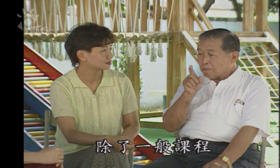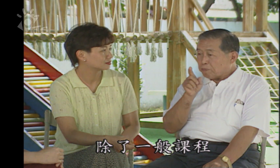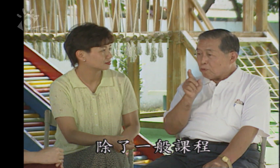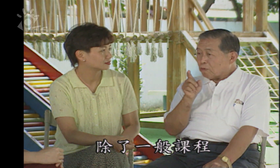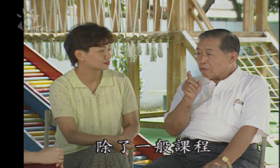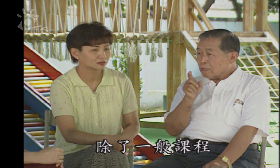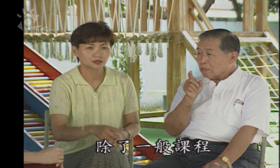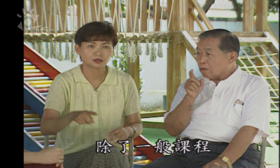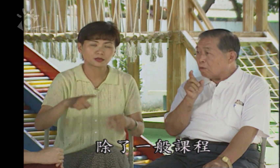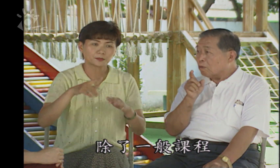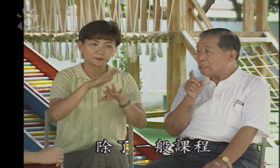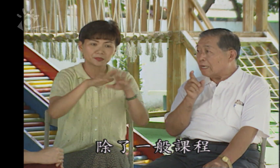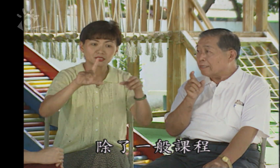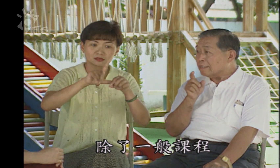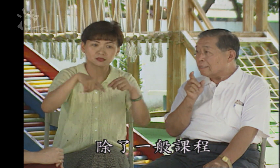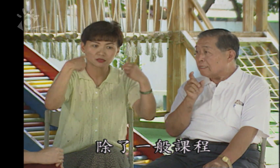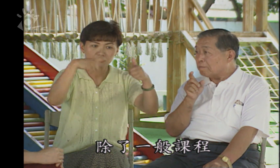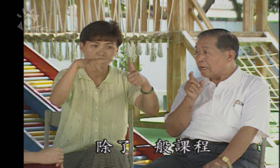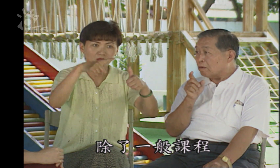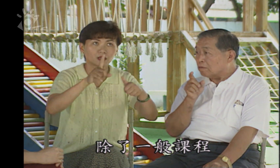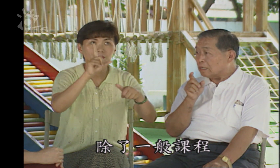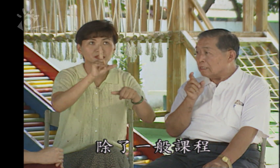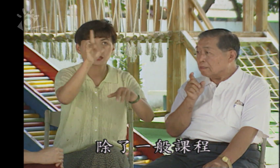般课程，一般课程